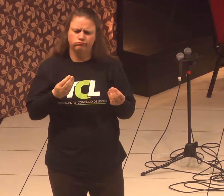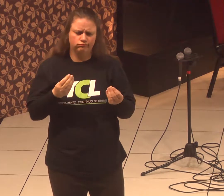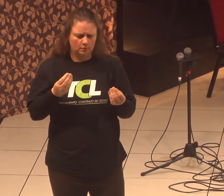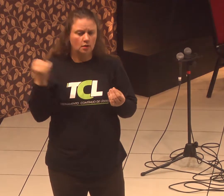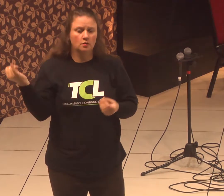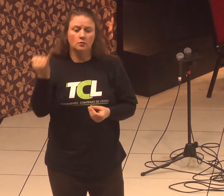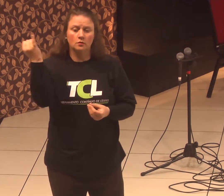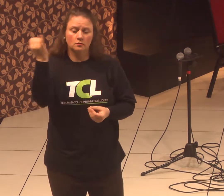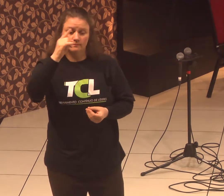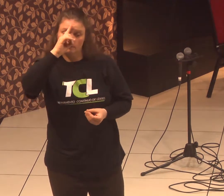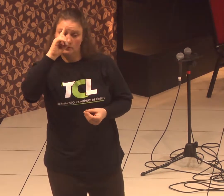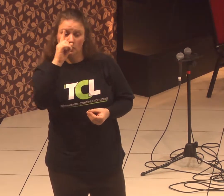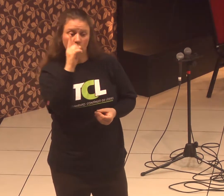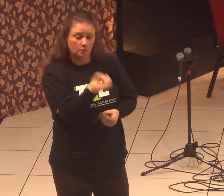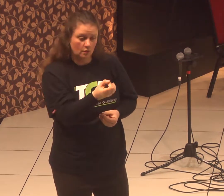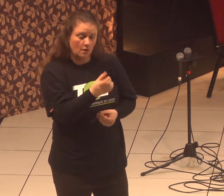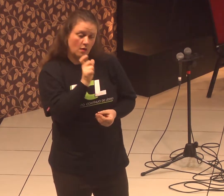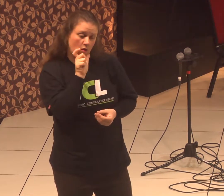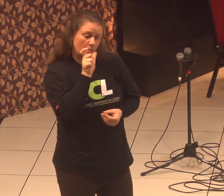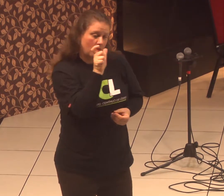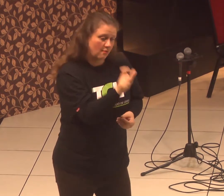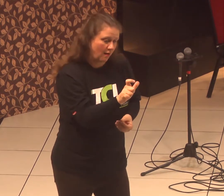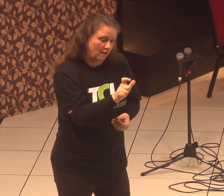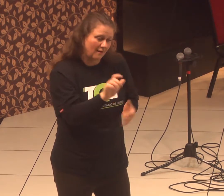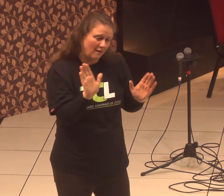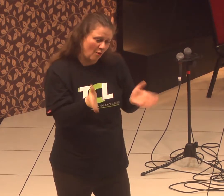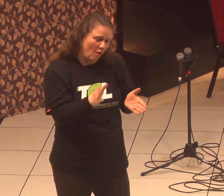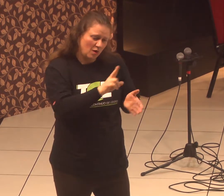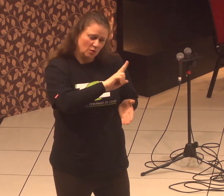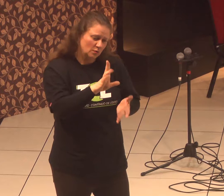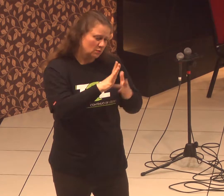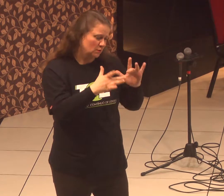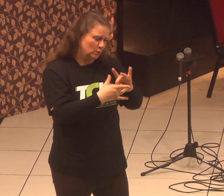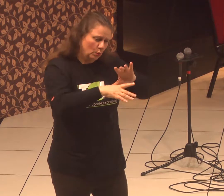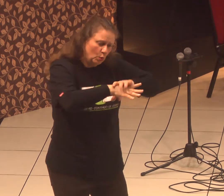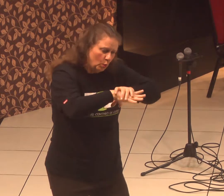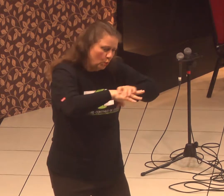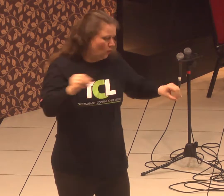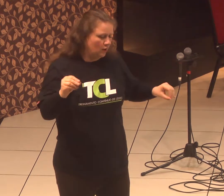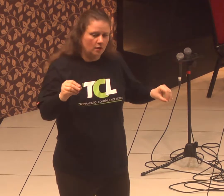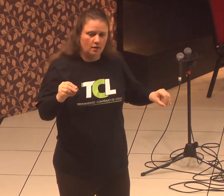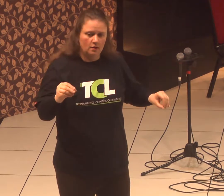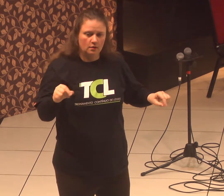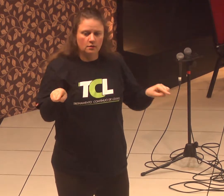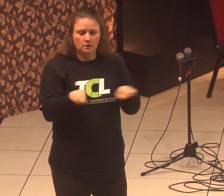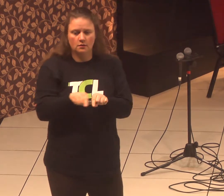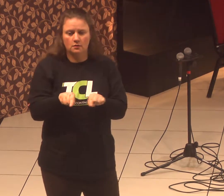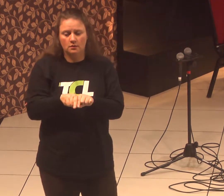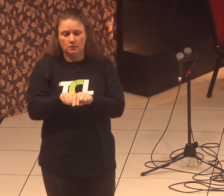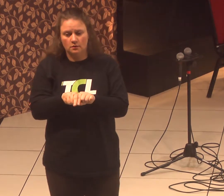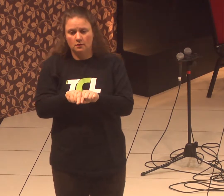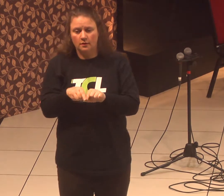palavra de cura, a gente a gente pedir